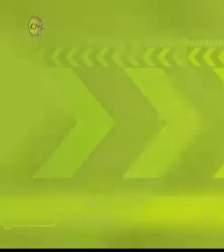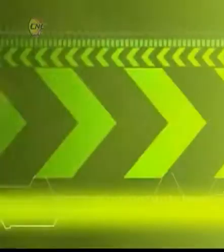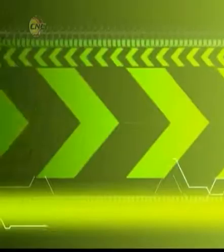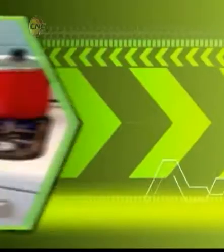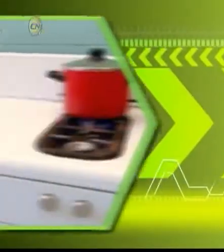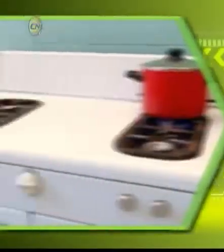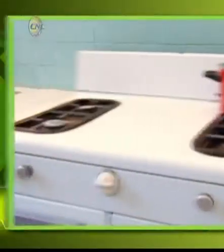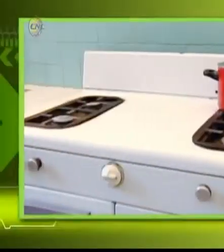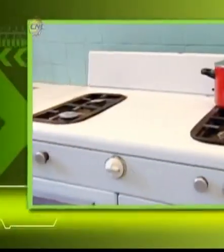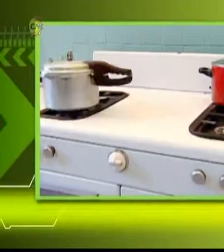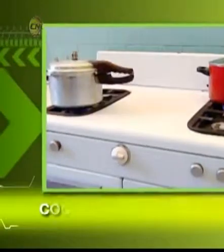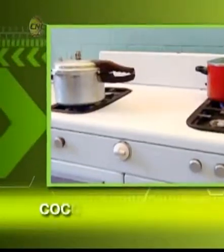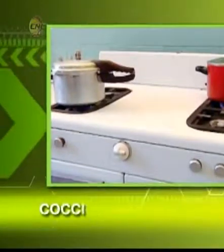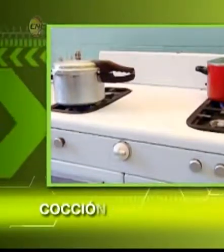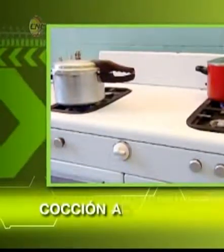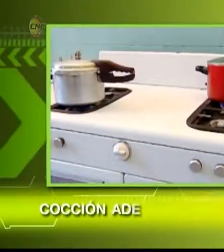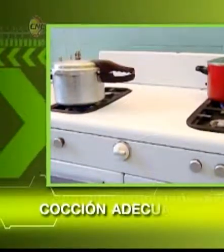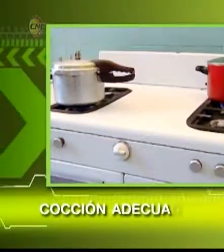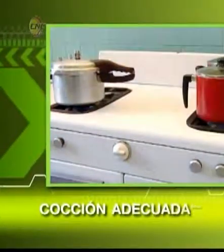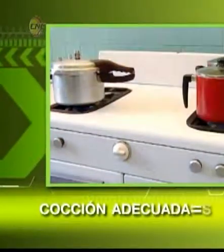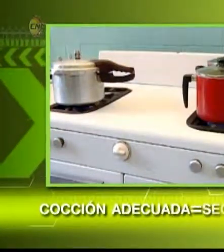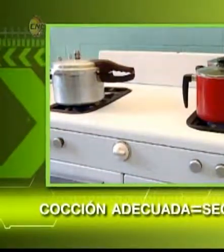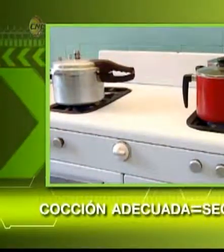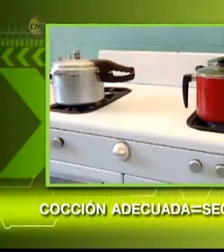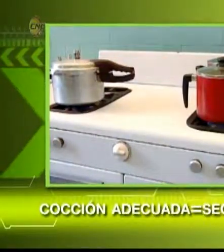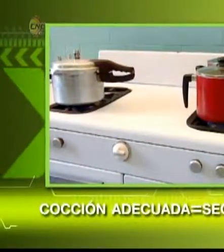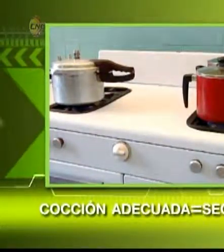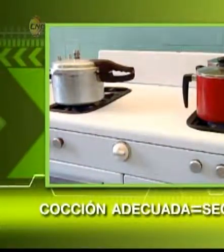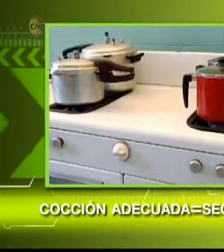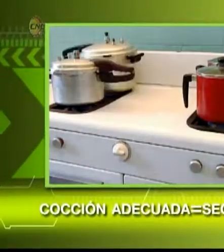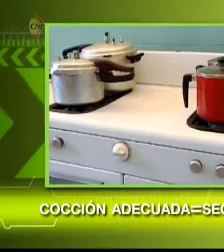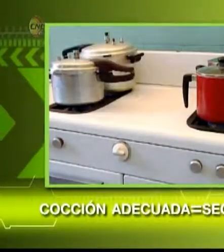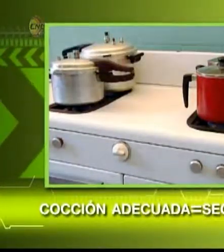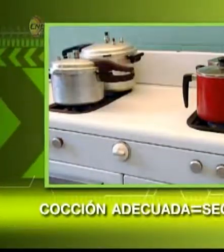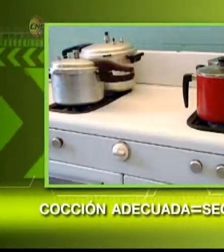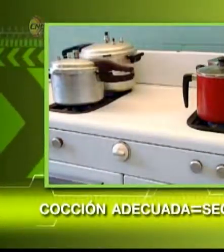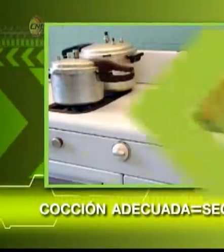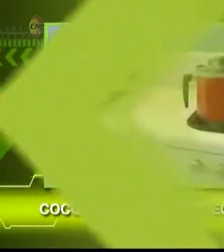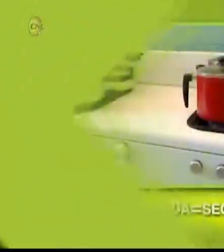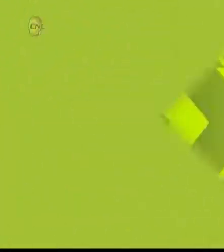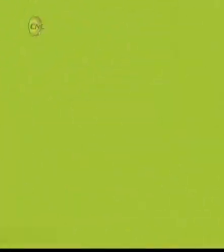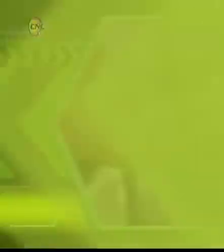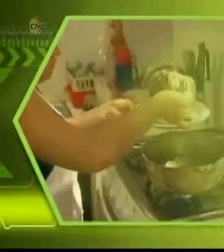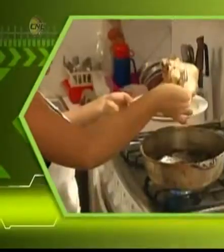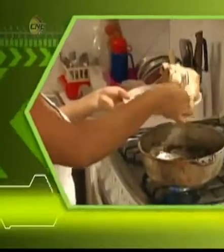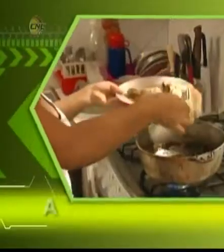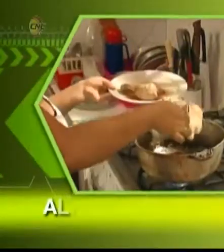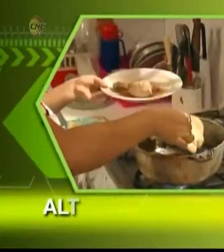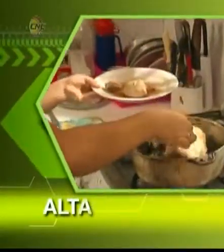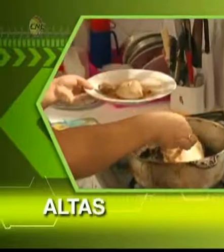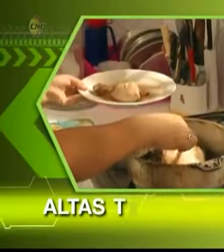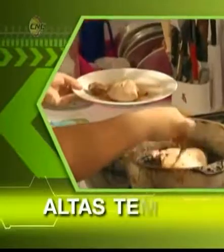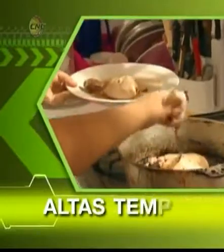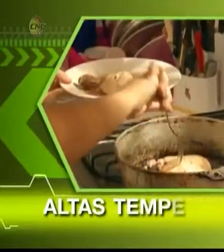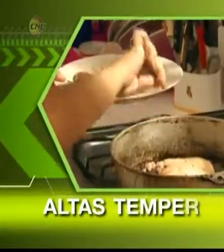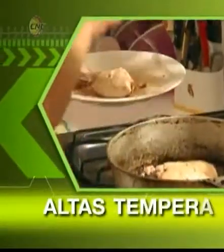La cocción adecuada hace los alimentos más seguros para el consumidor. Cocine las carnes rojas y las aves a